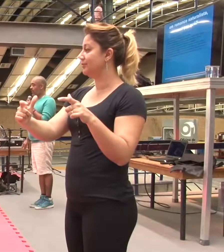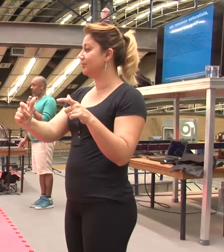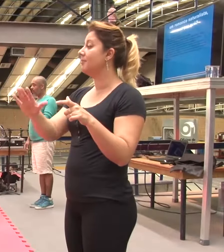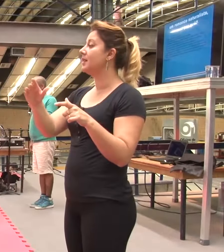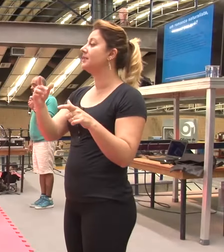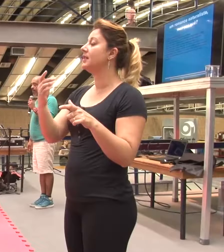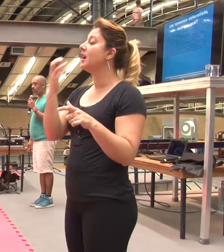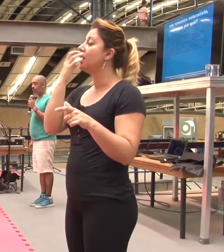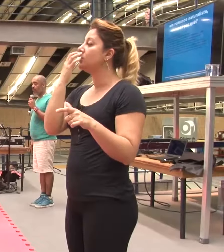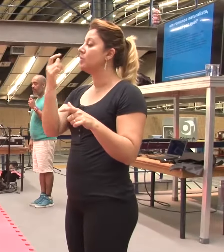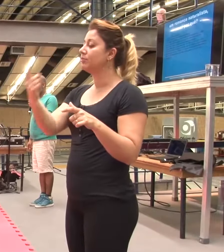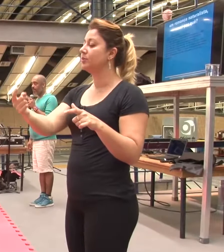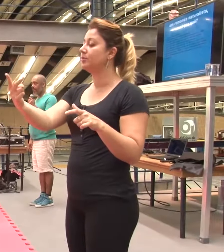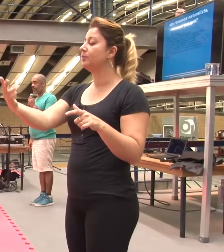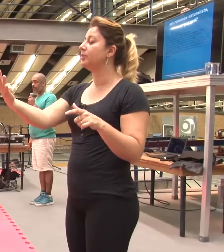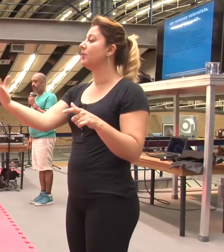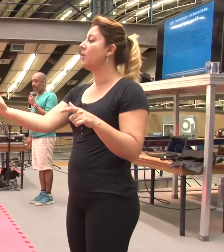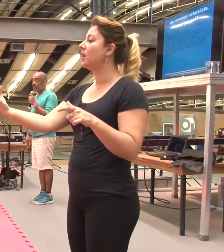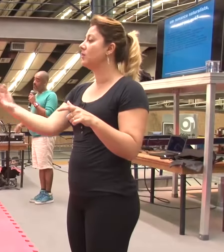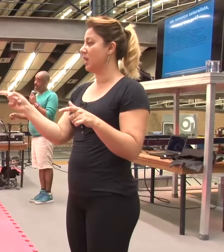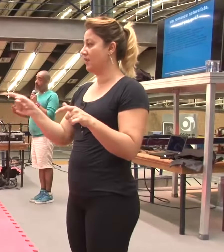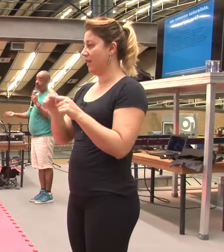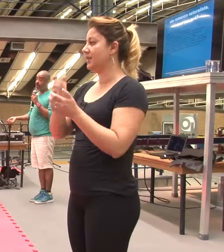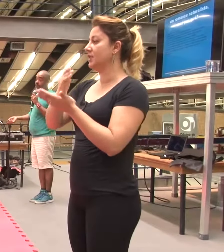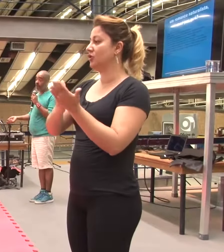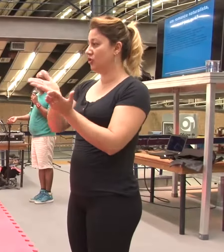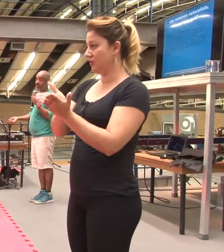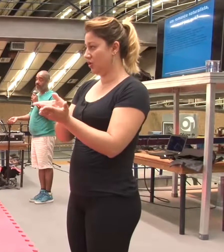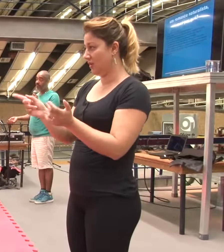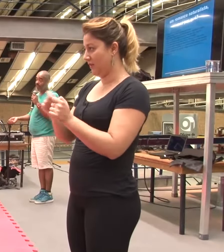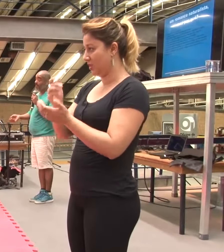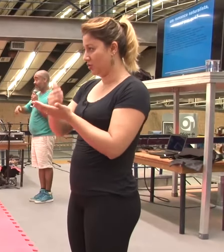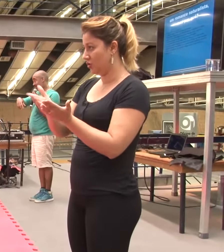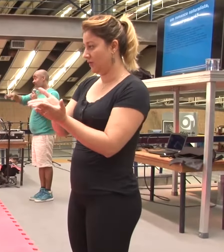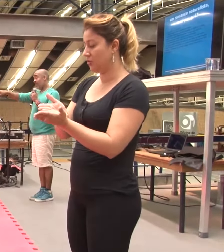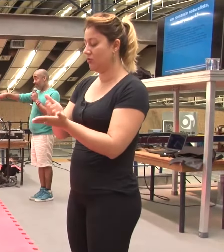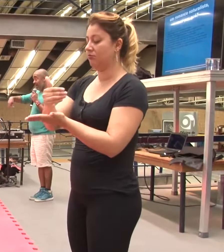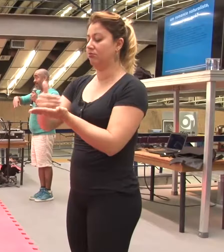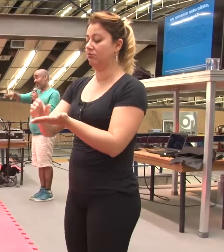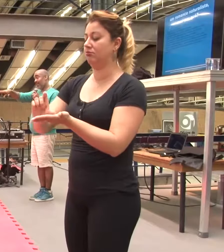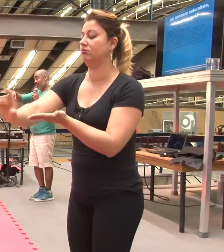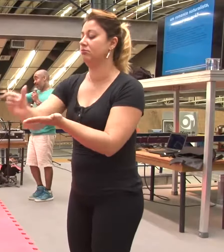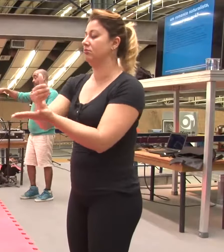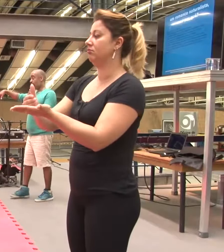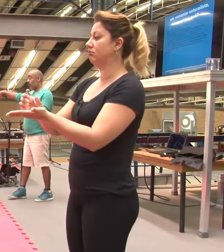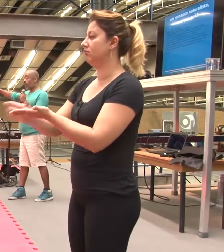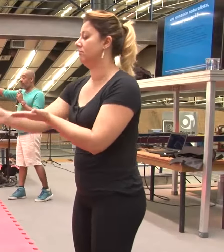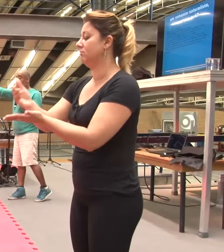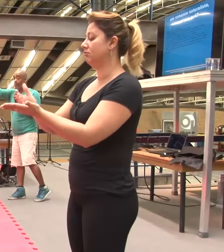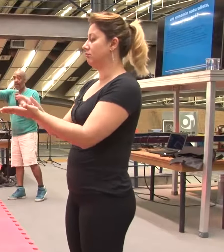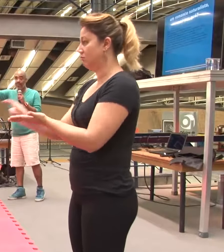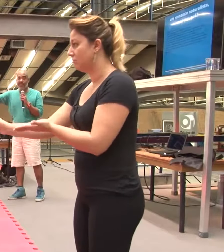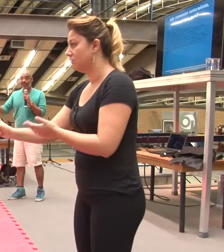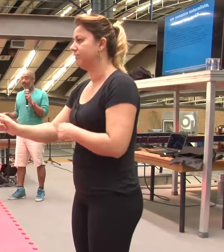outros cães para comer junto com ele? Se ele for mais forte, né, vai dar uma sova